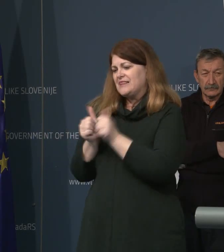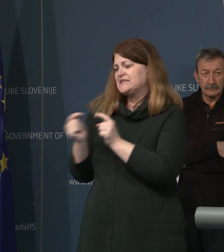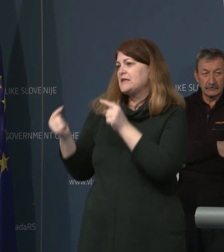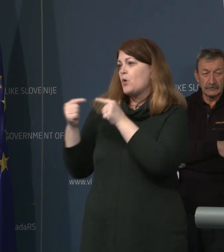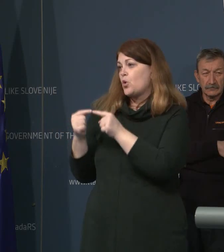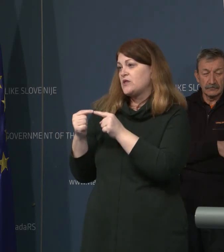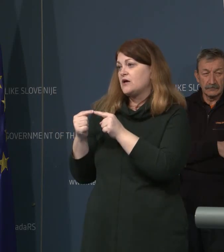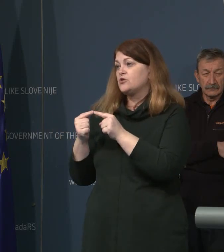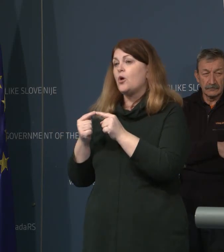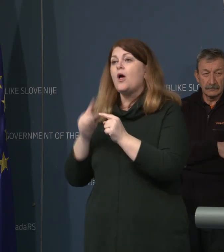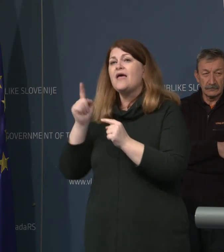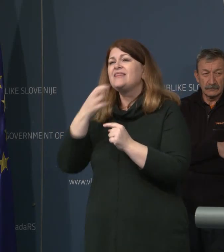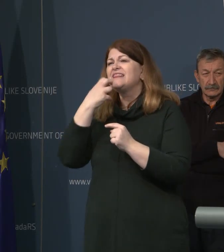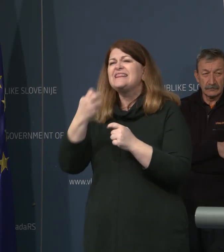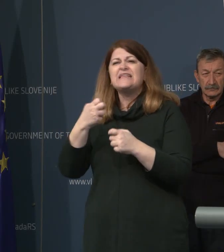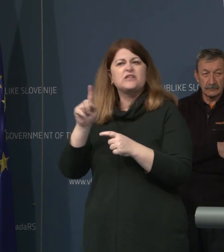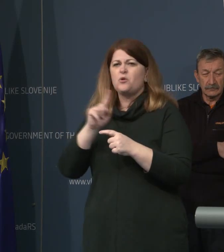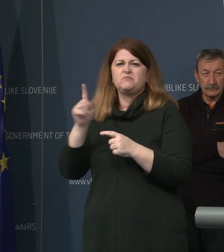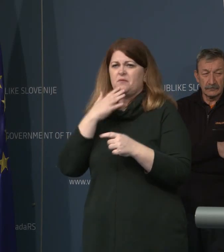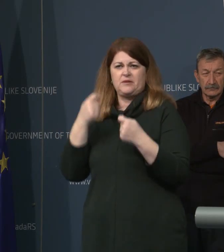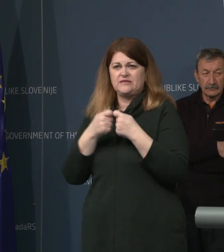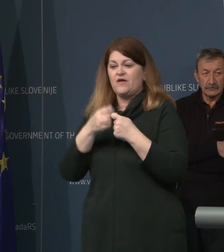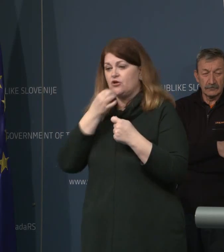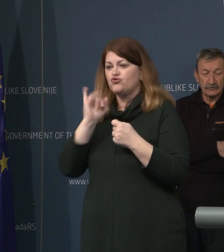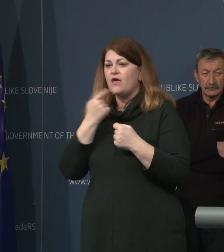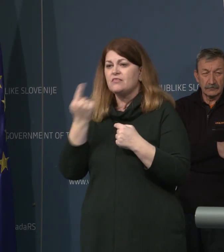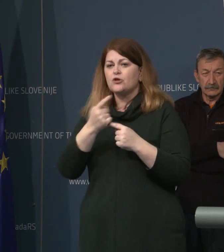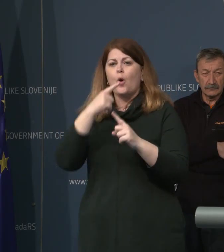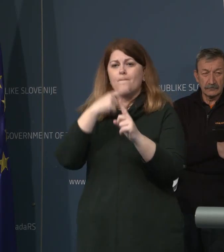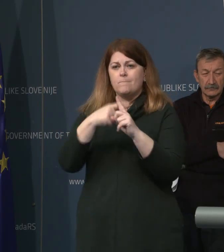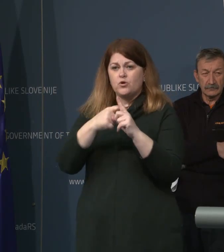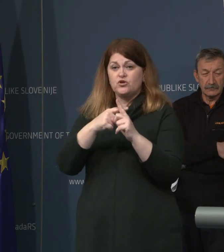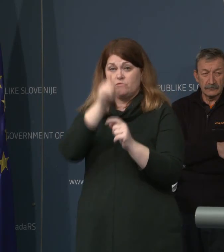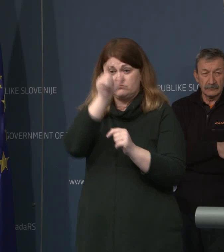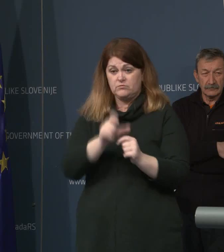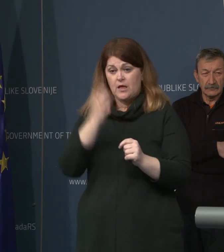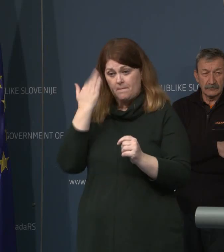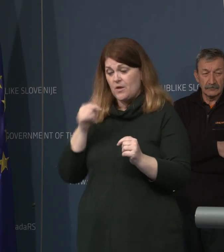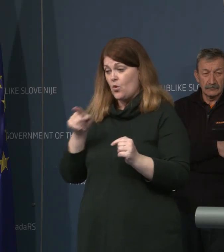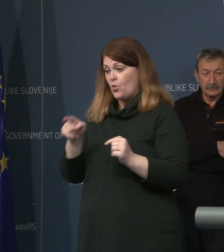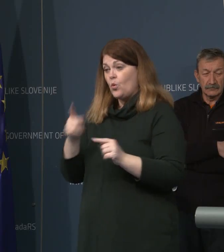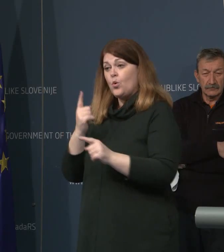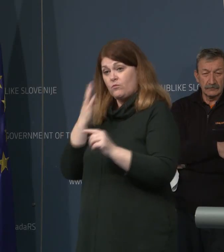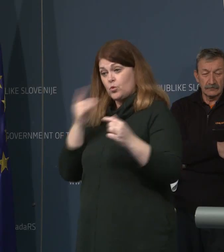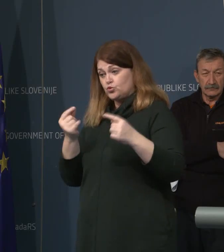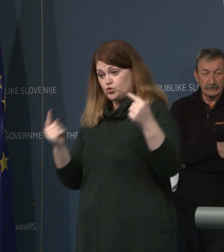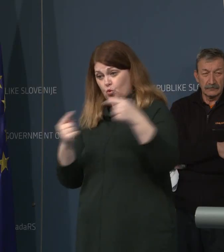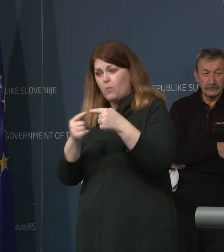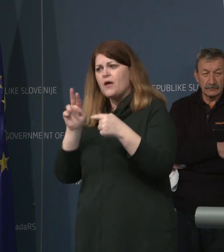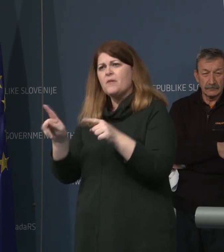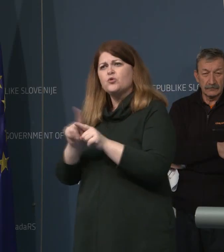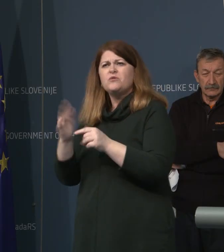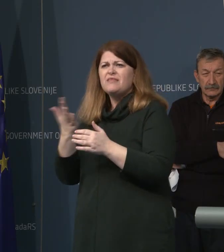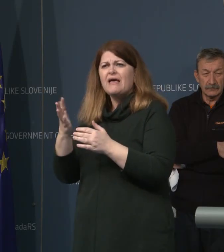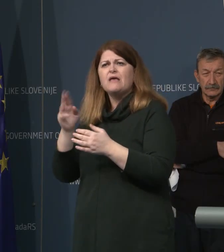kontaktu in testiranje pravzaprav ni smiselno. Če je nekdo s pozitivnim bil v kontaktu in zboli in ima blage znake bolezni, veljajo za